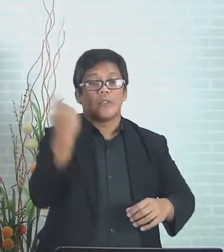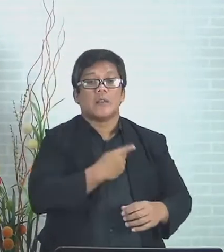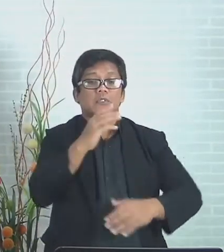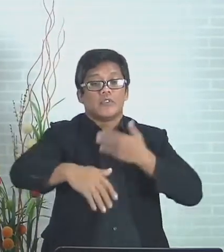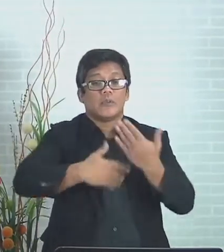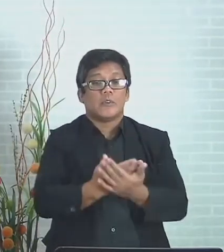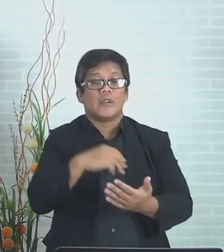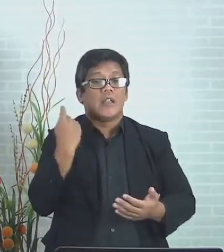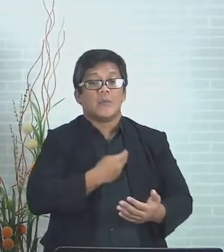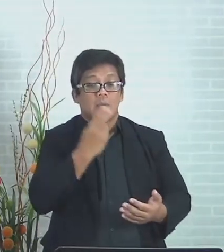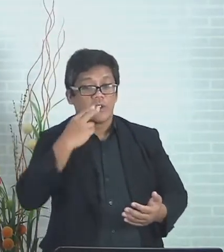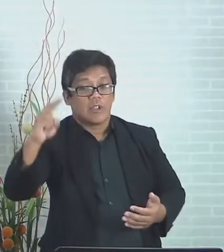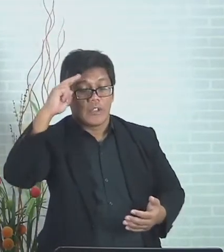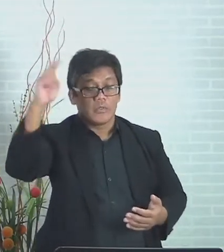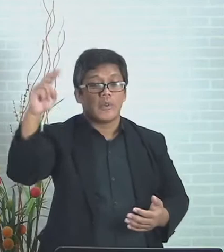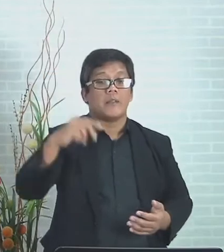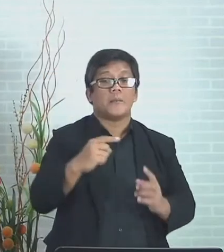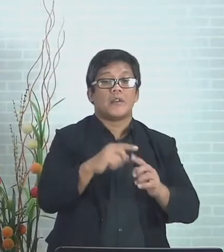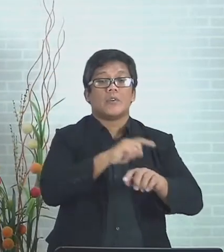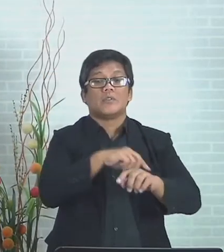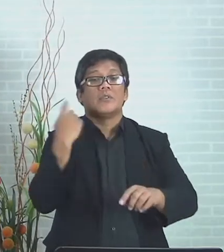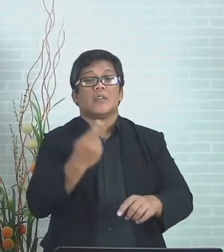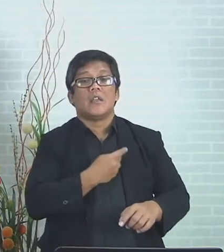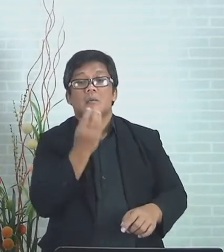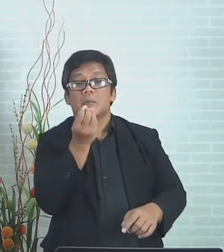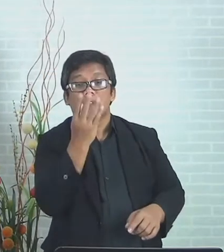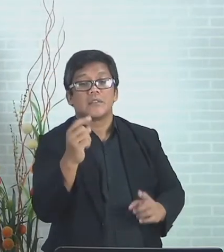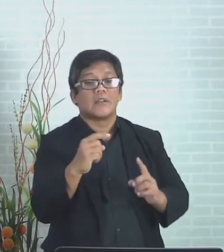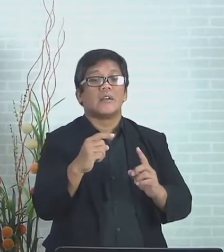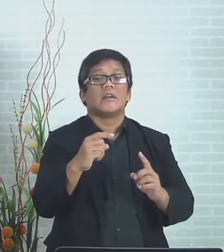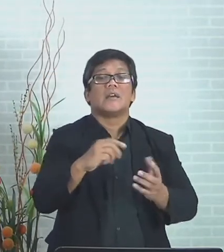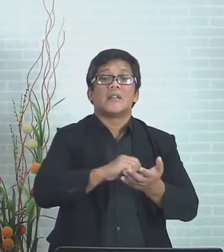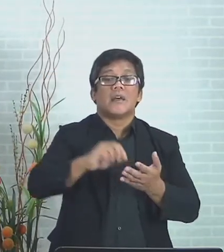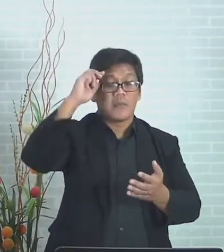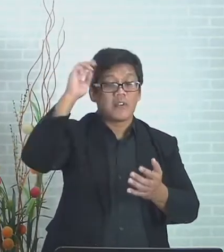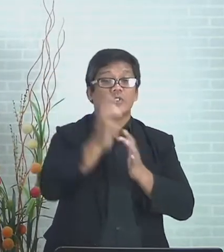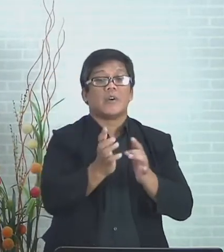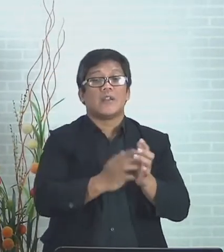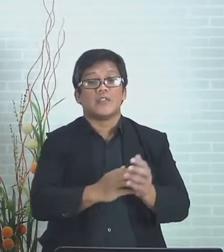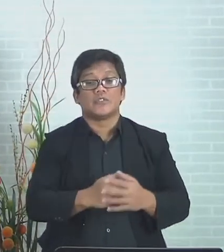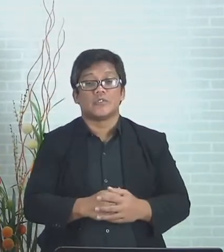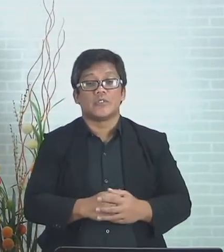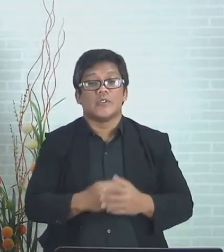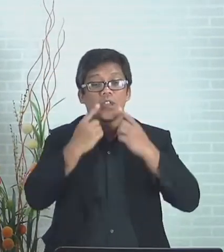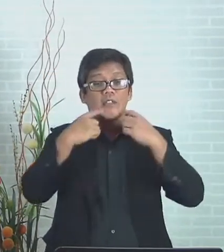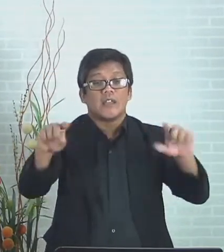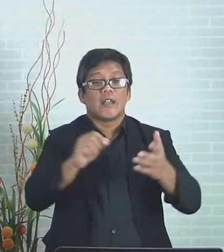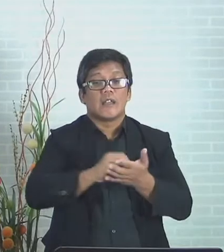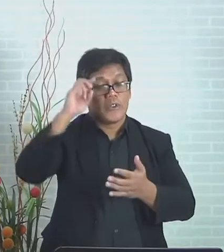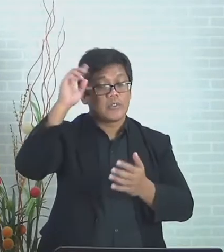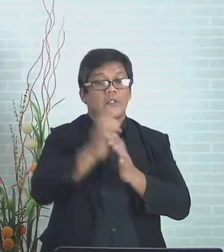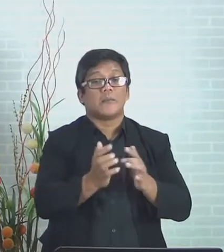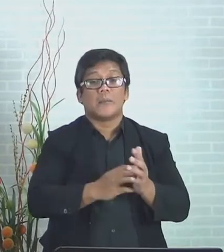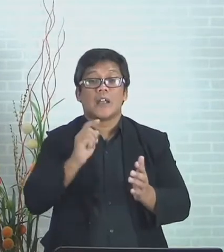semua Kami percaya Tuhan ketika kami memperkatakan nama Tuhan Yesus deklarasi ke nama Tuhan islam hidup kami maka